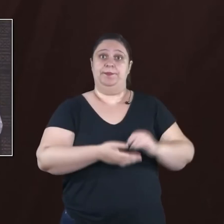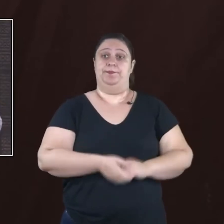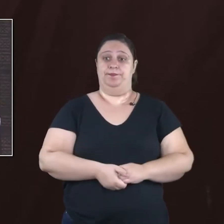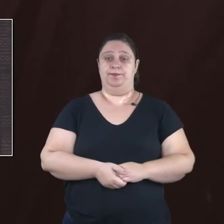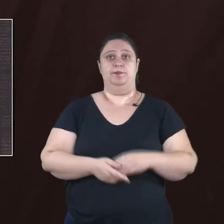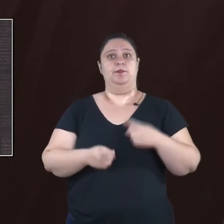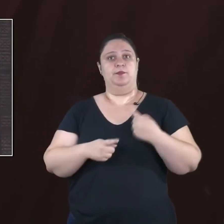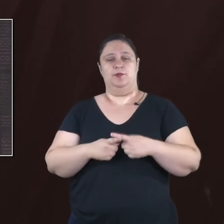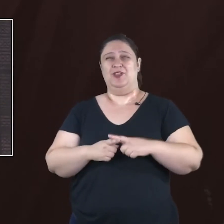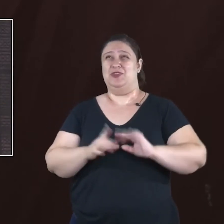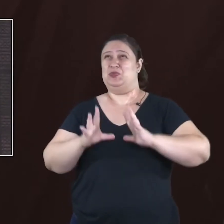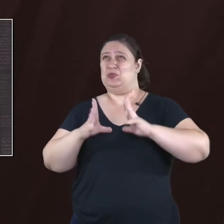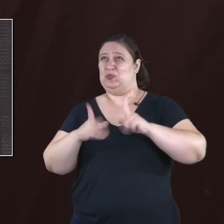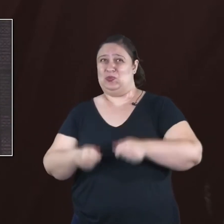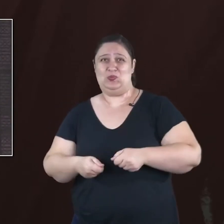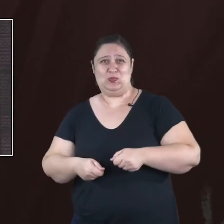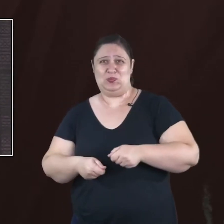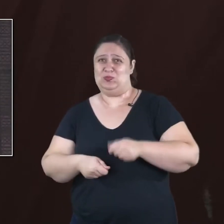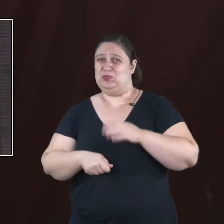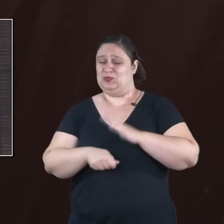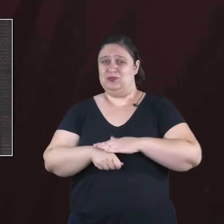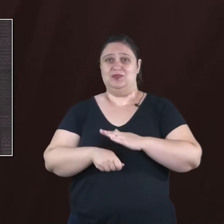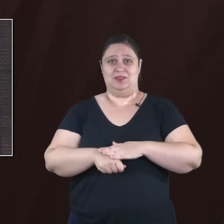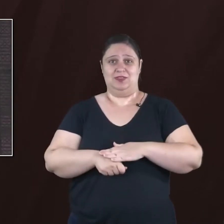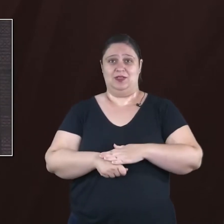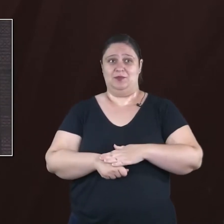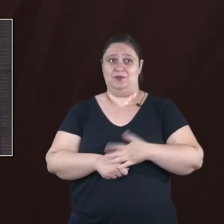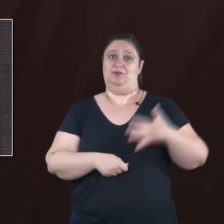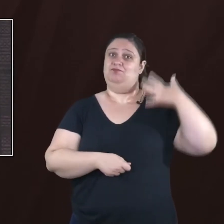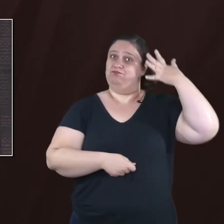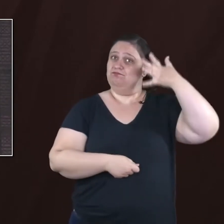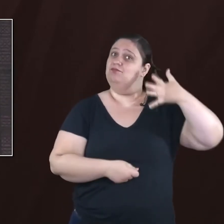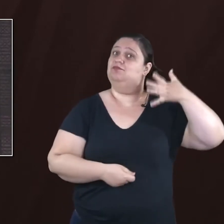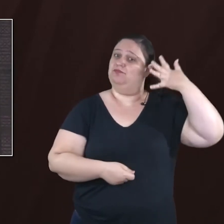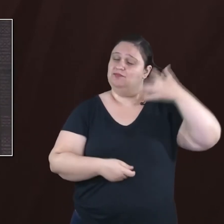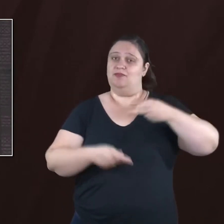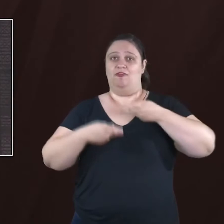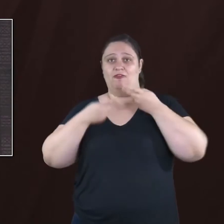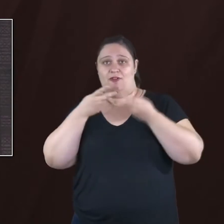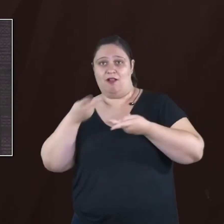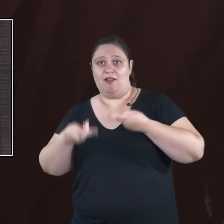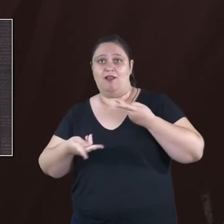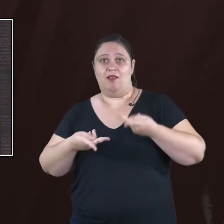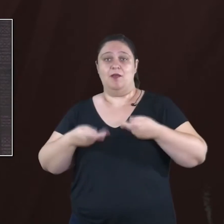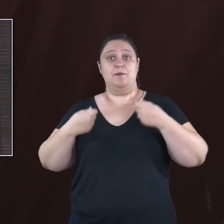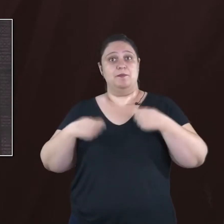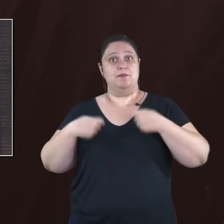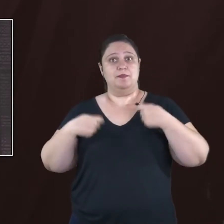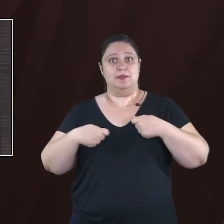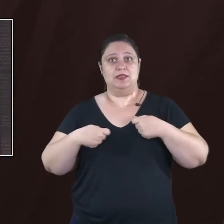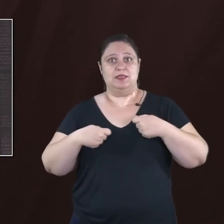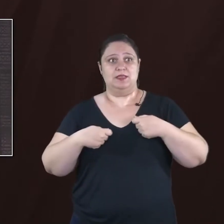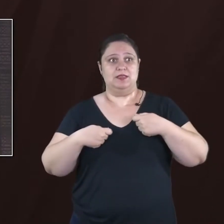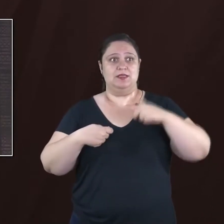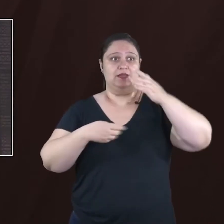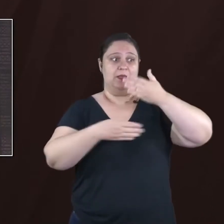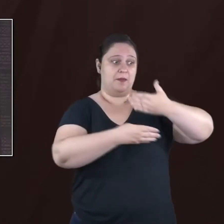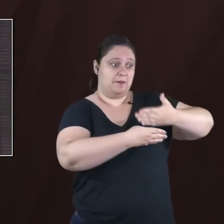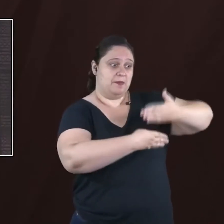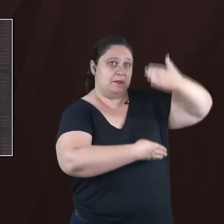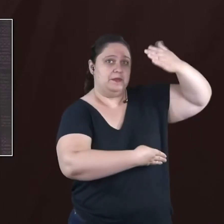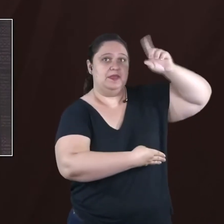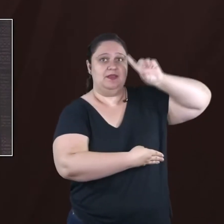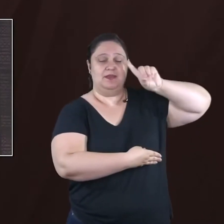Porque tudo que fazemos, a palavra que pregamos, deve ser em Cristo e na presença